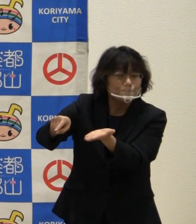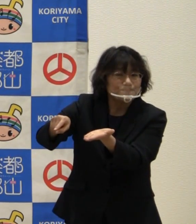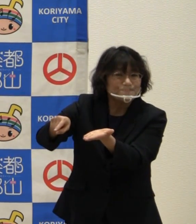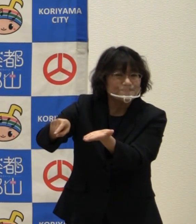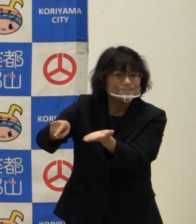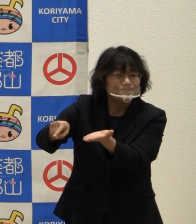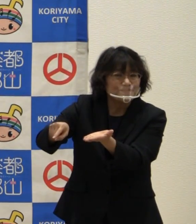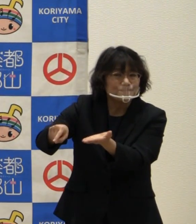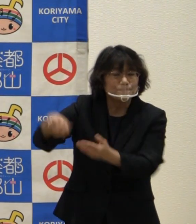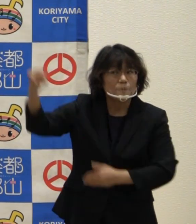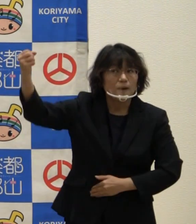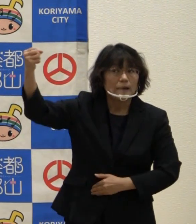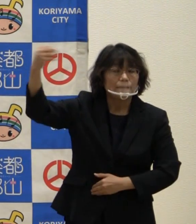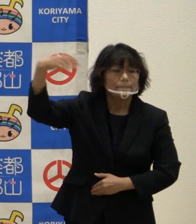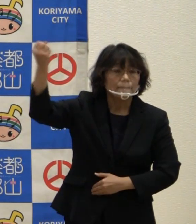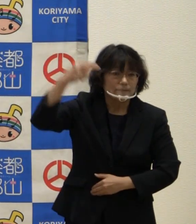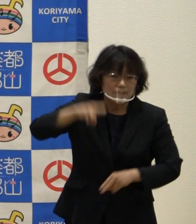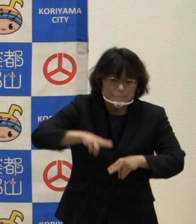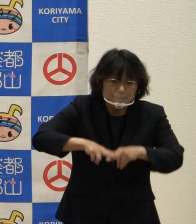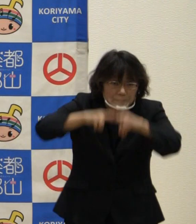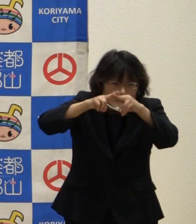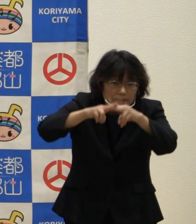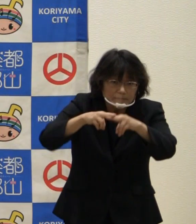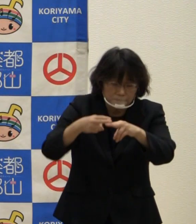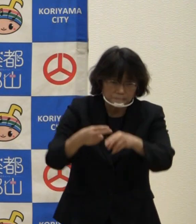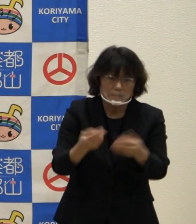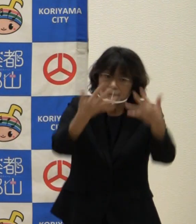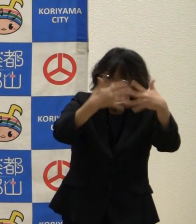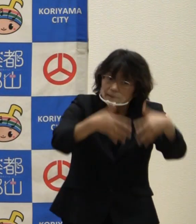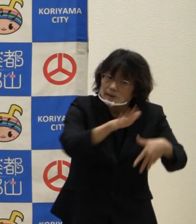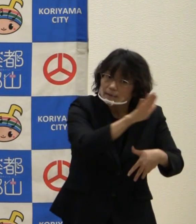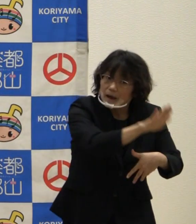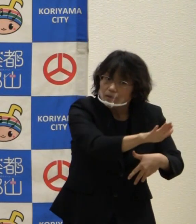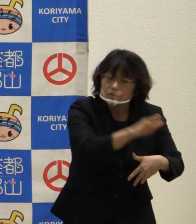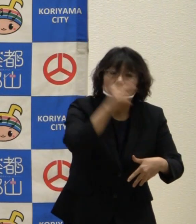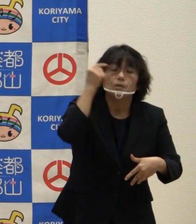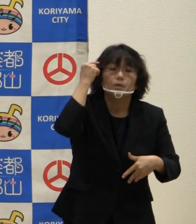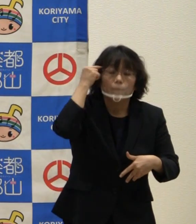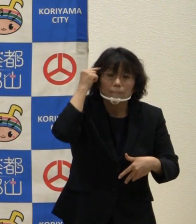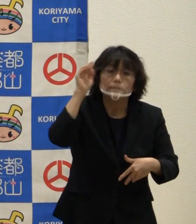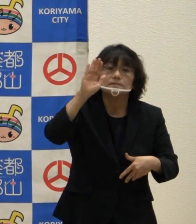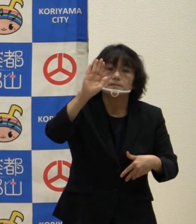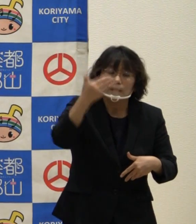充電設備整備されているかと思うんですけれども、それとは別にということでよろしいですか？